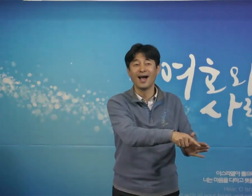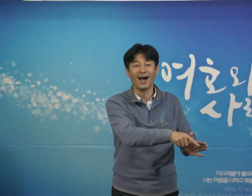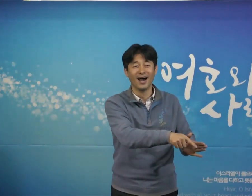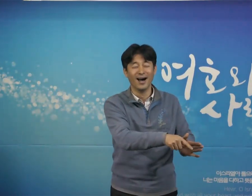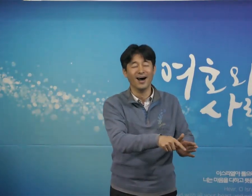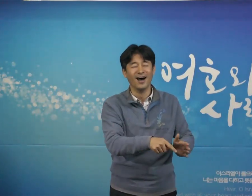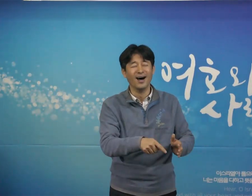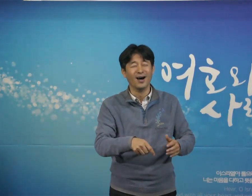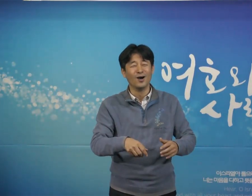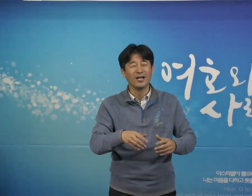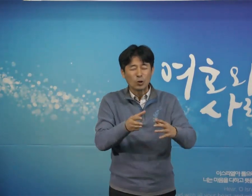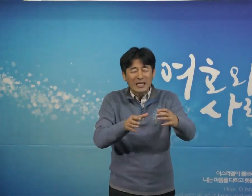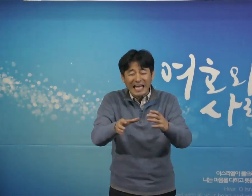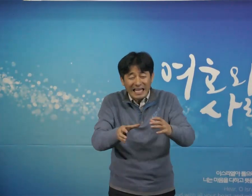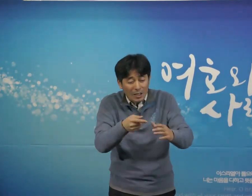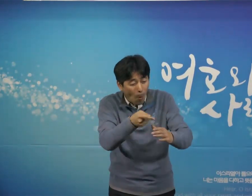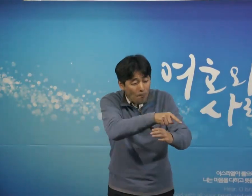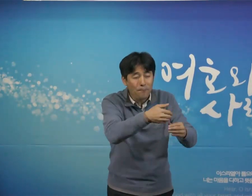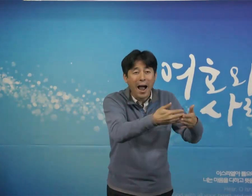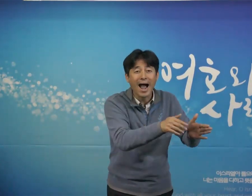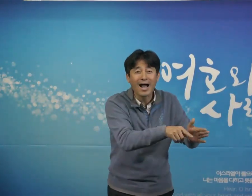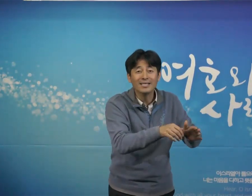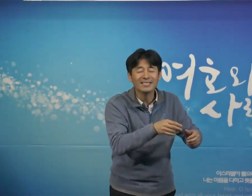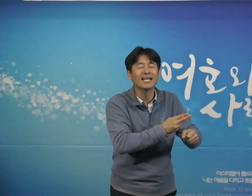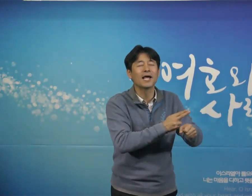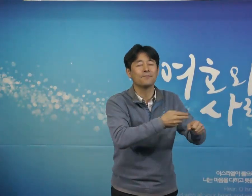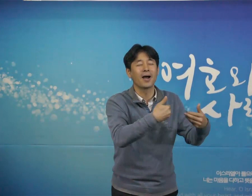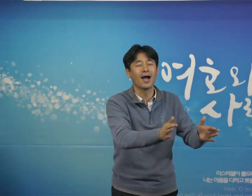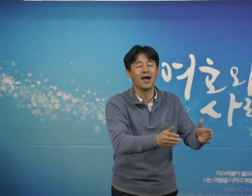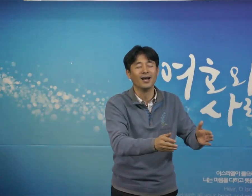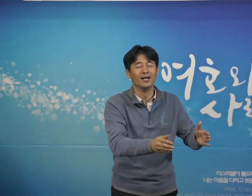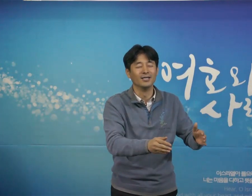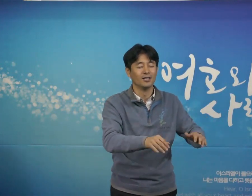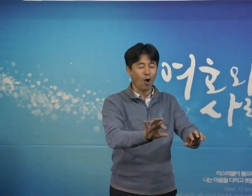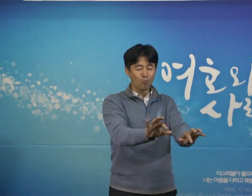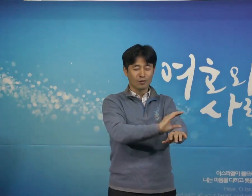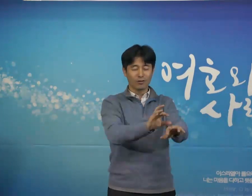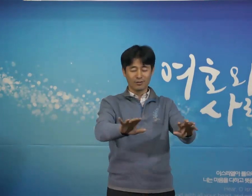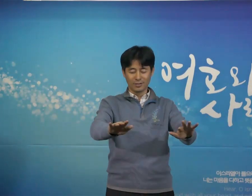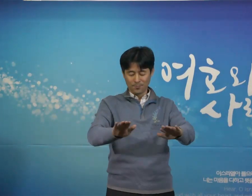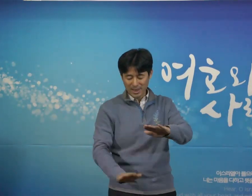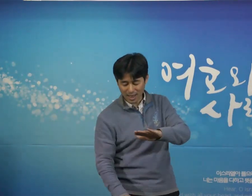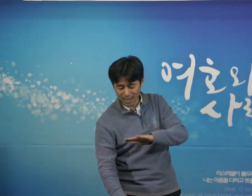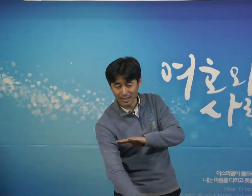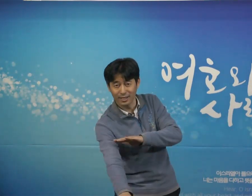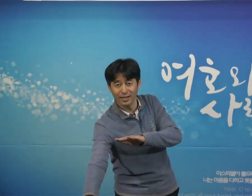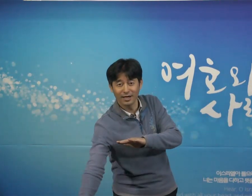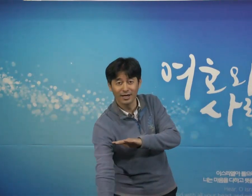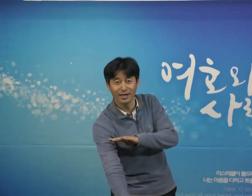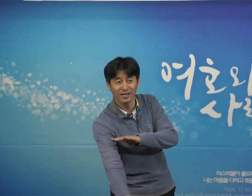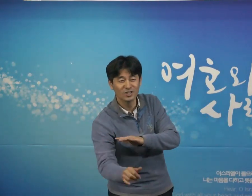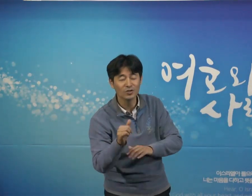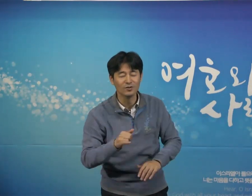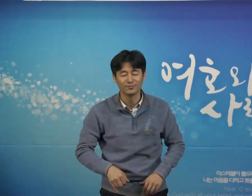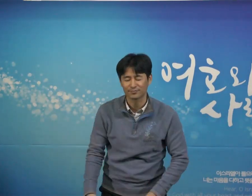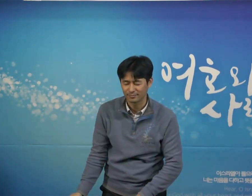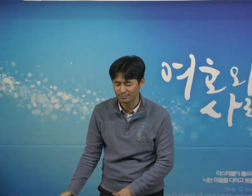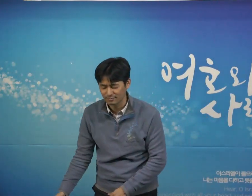선생님 방에 도자기 방 옆에가 선생님 방인데 컴퓨터 그 책상